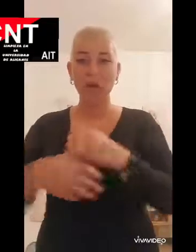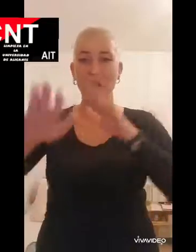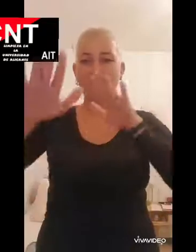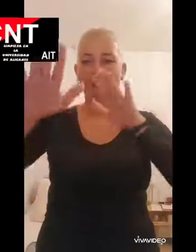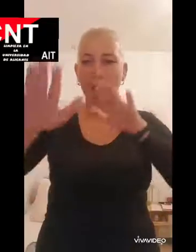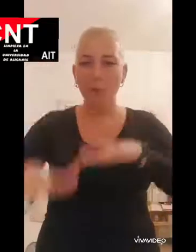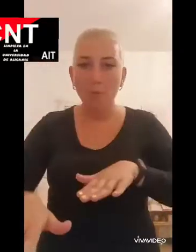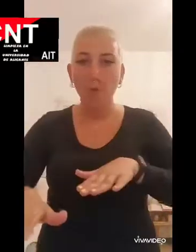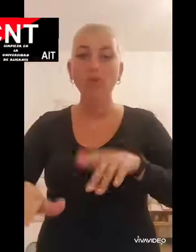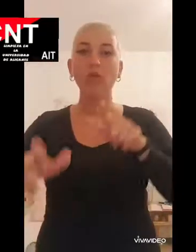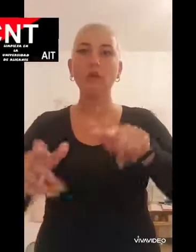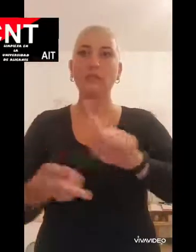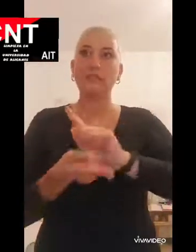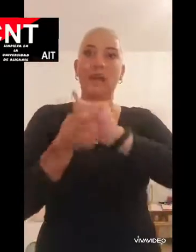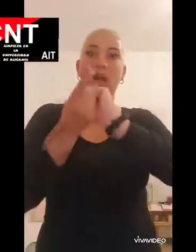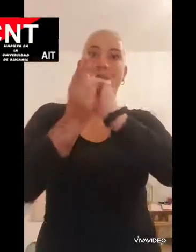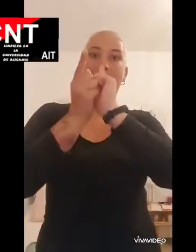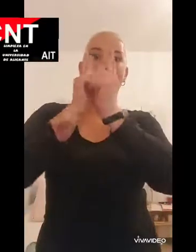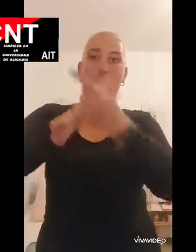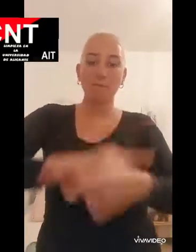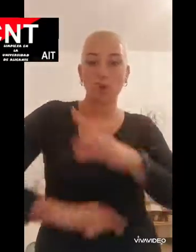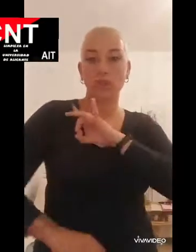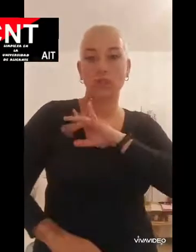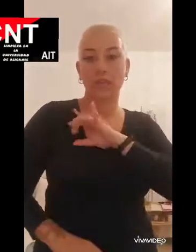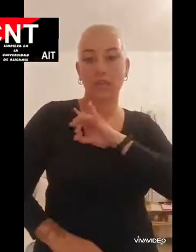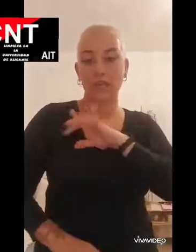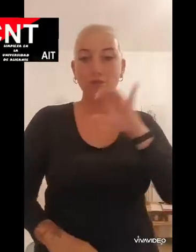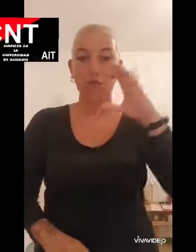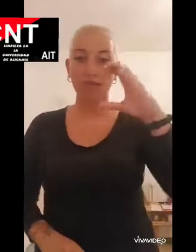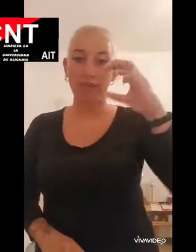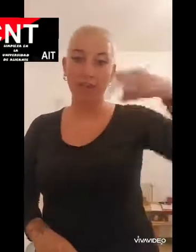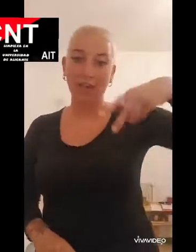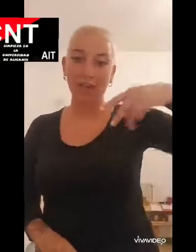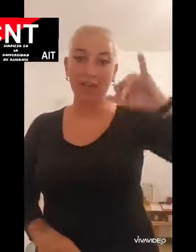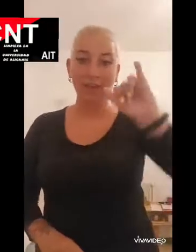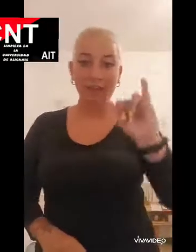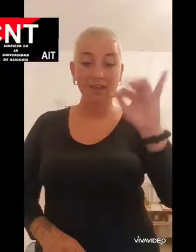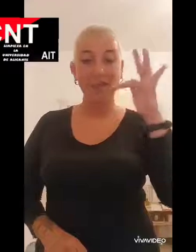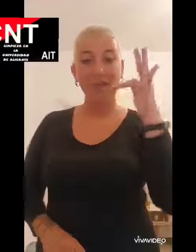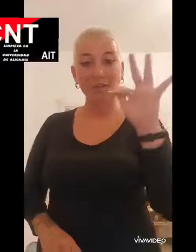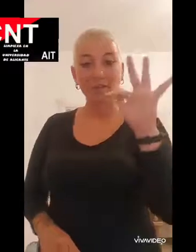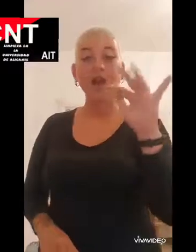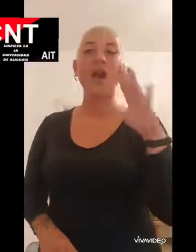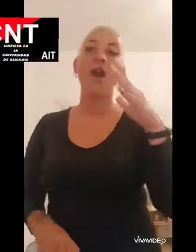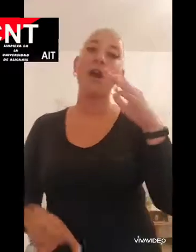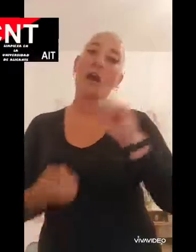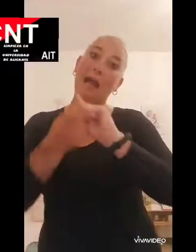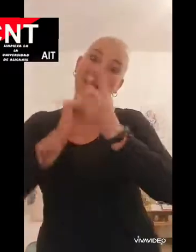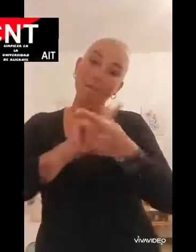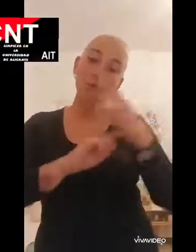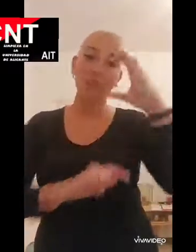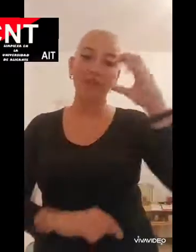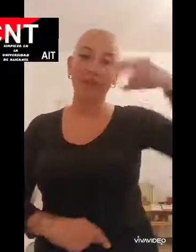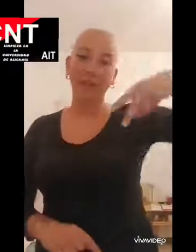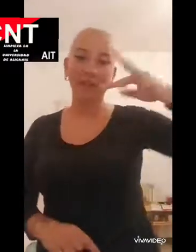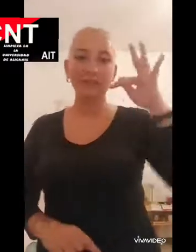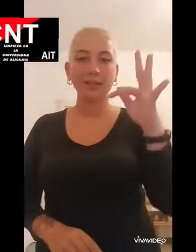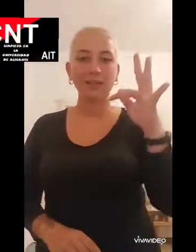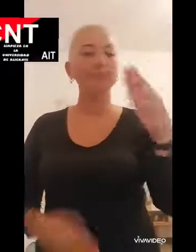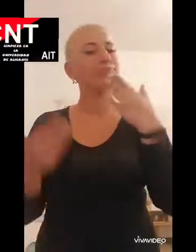sindicato CSIF al sindicato CNT, muchas gracias. Gracias por vuestra confianza una vez más.